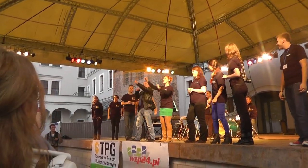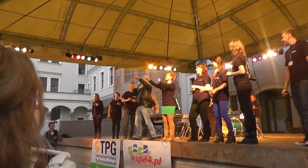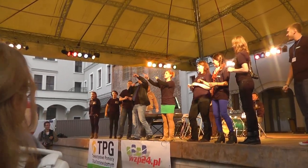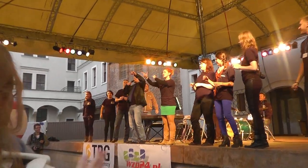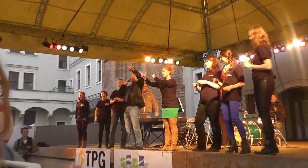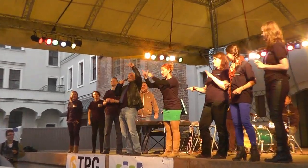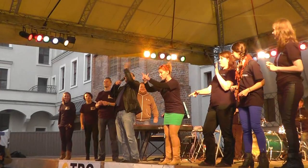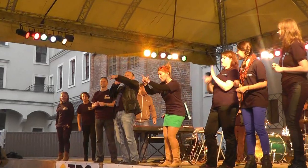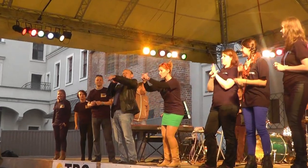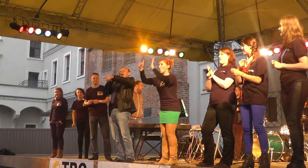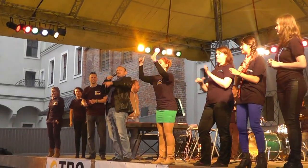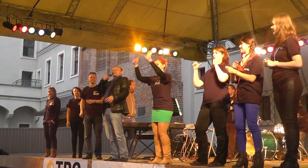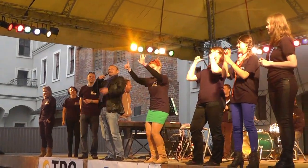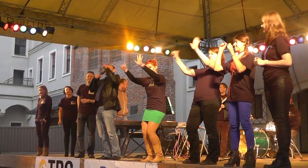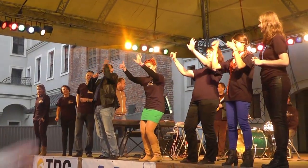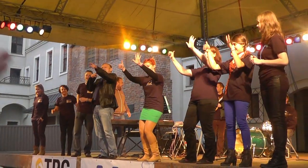polsk